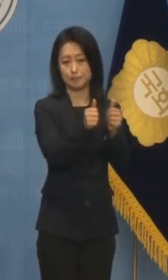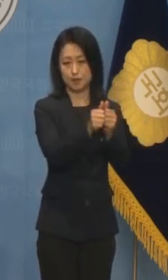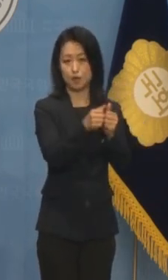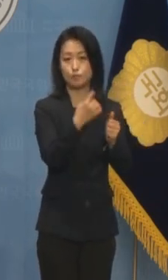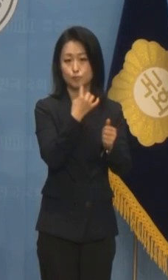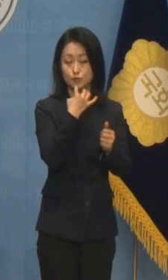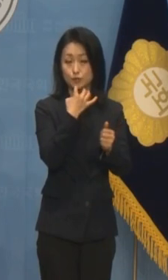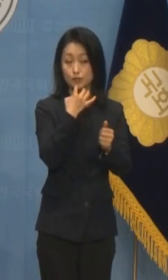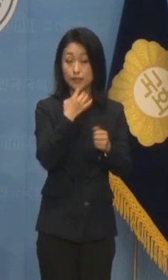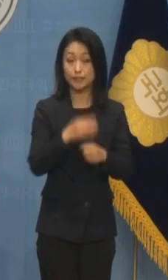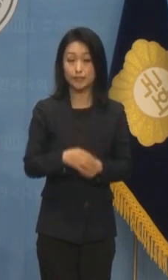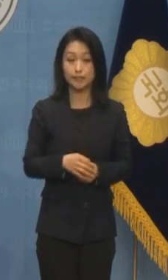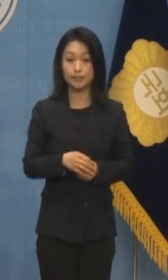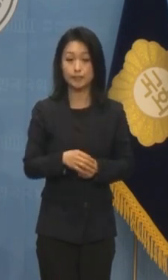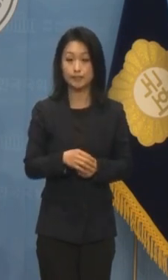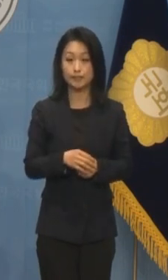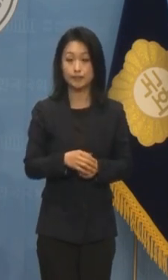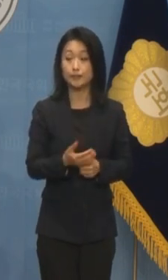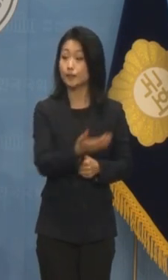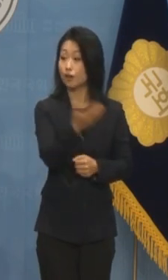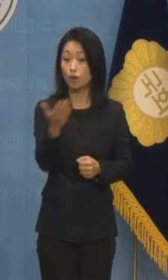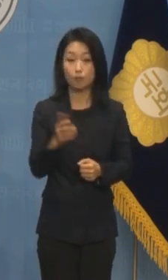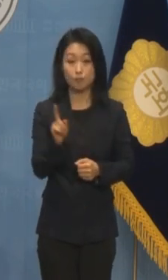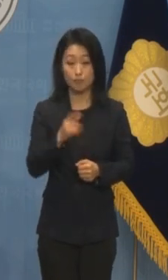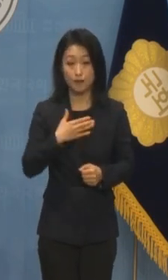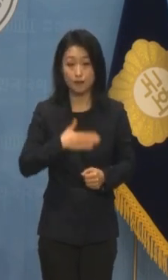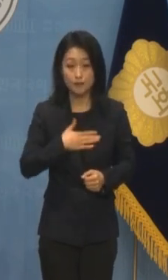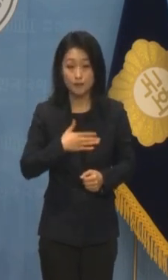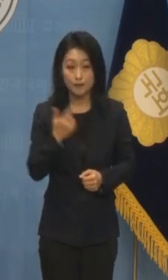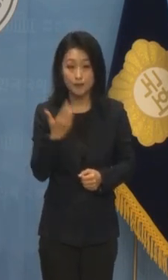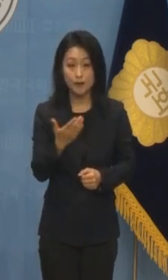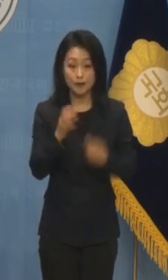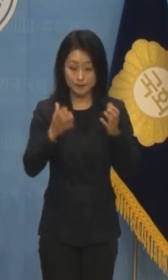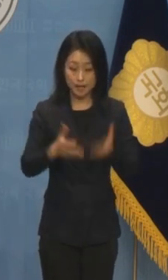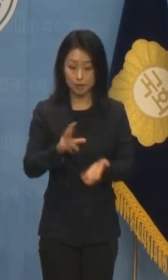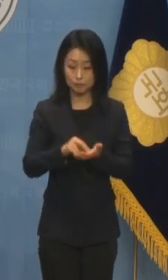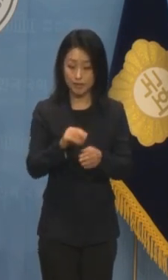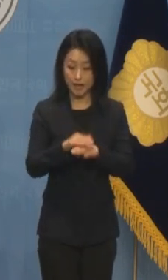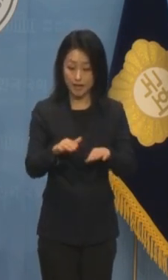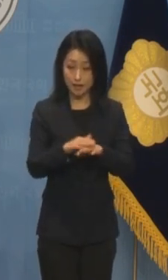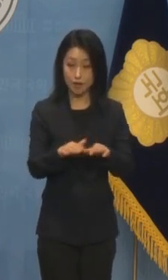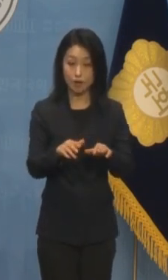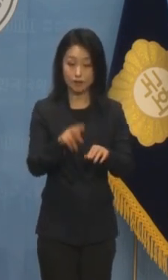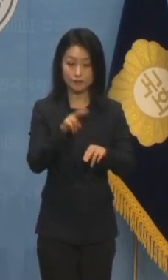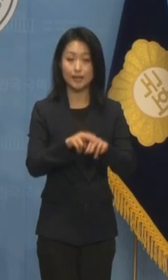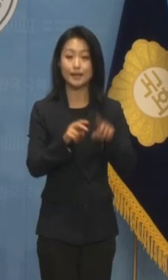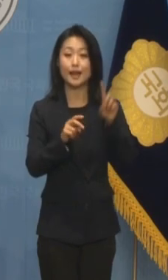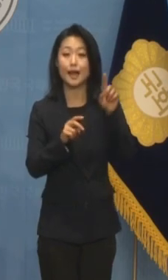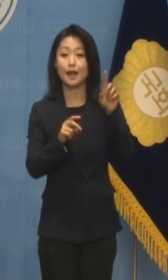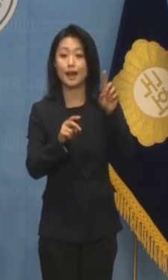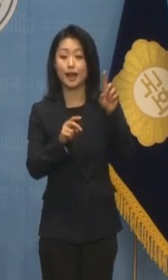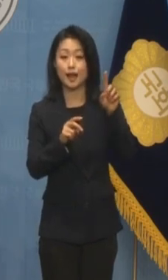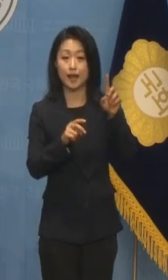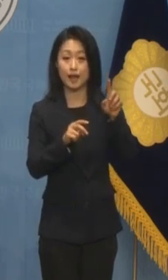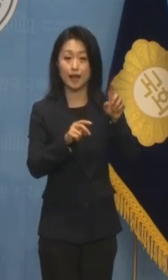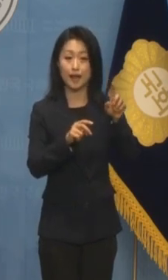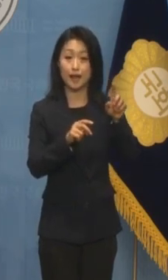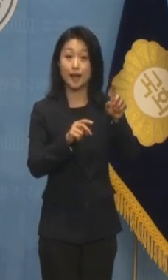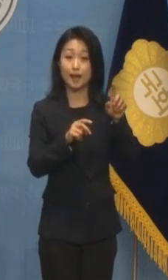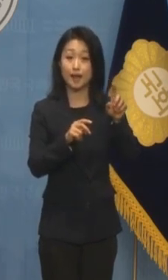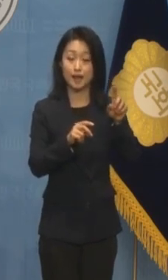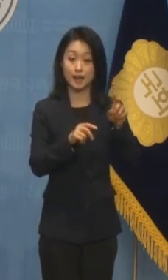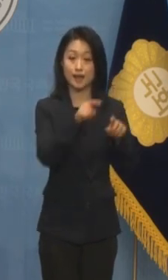남성입니다. 전혀 느껴지는 바가 없으십니까? 저출생 수석 한 자리 신설이 핵심이